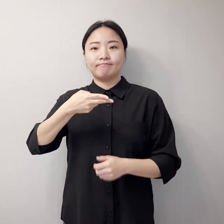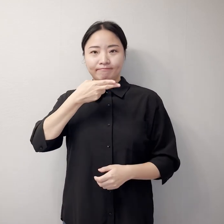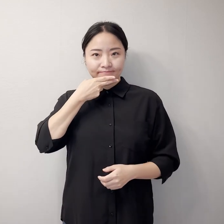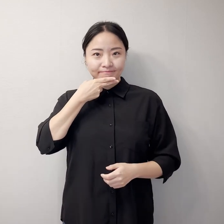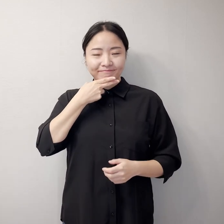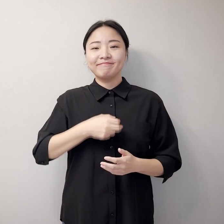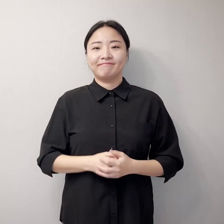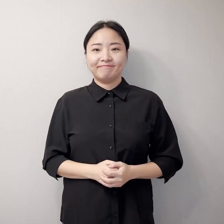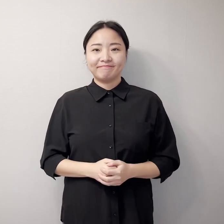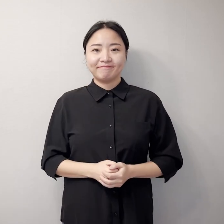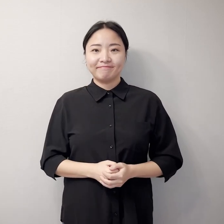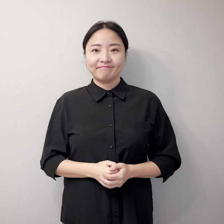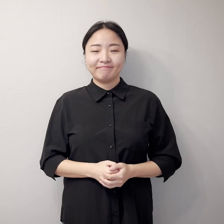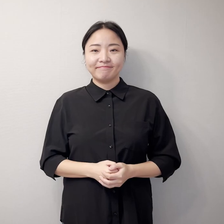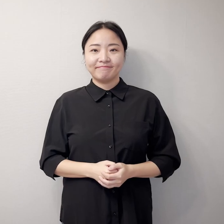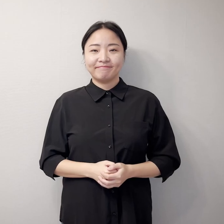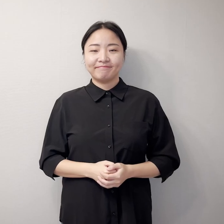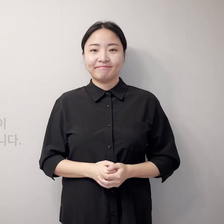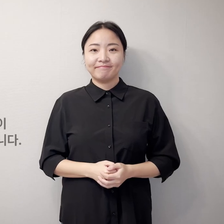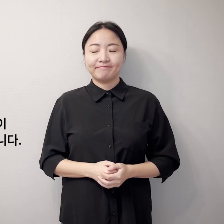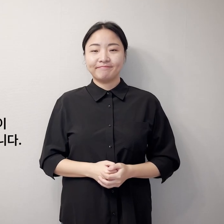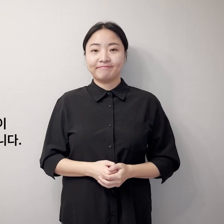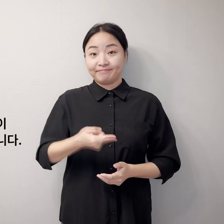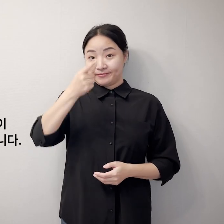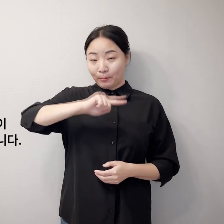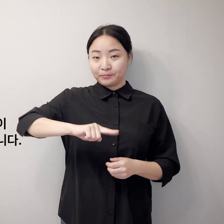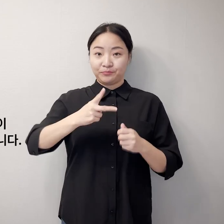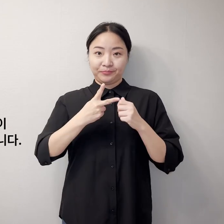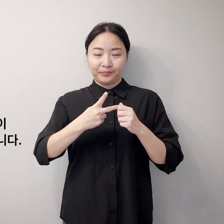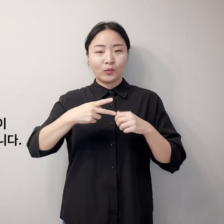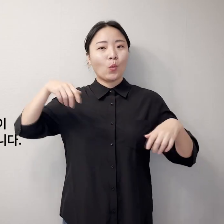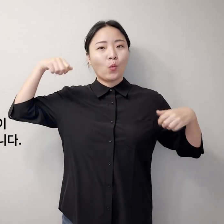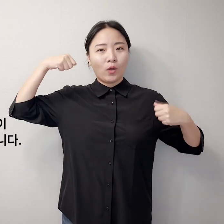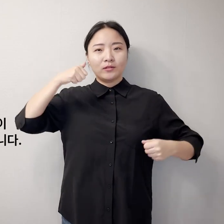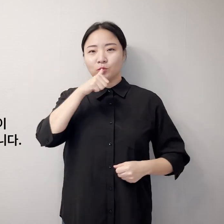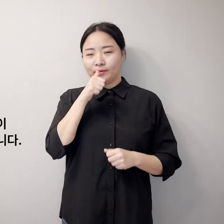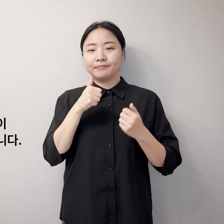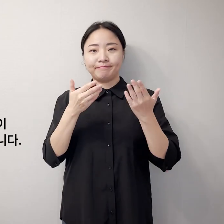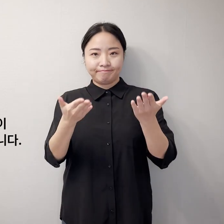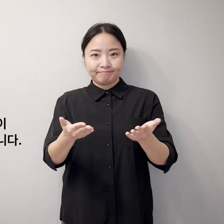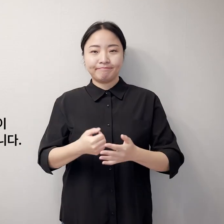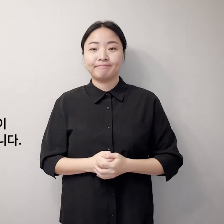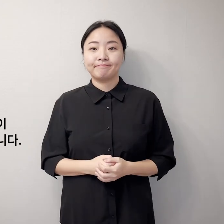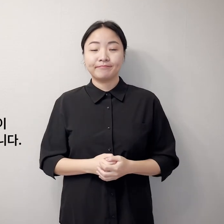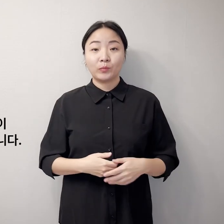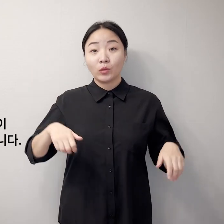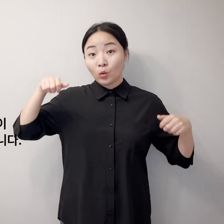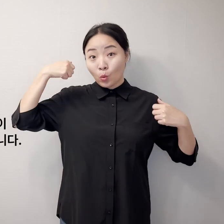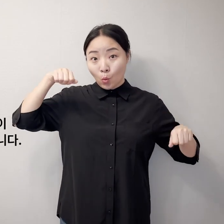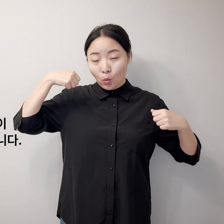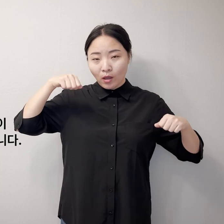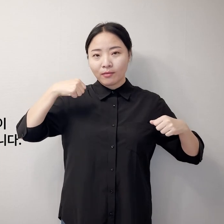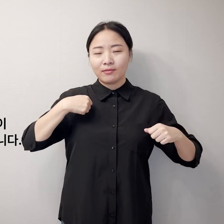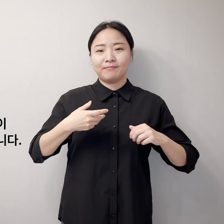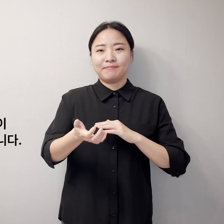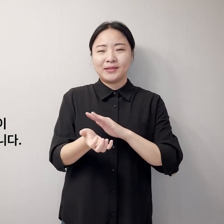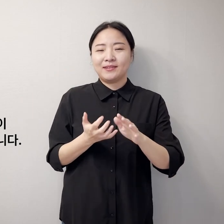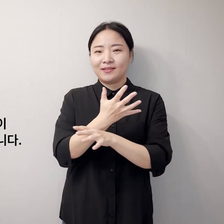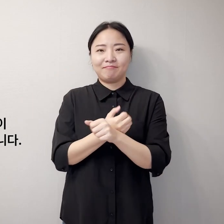두 번째 공연 소개 공연은 별도 예매 없이